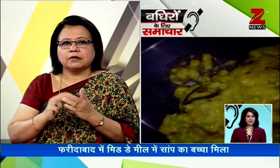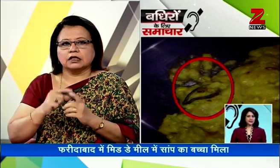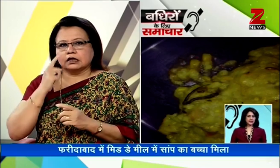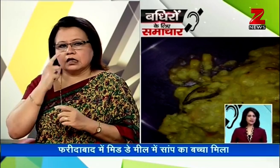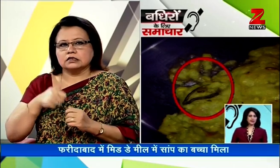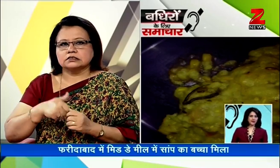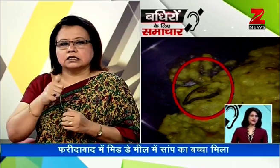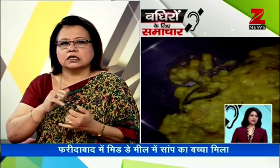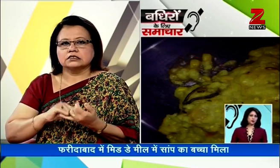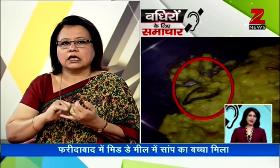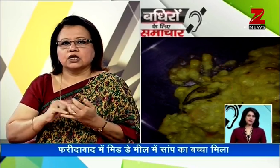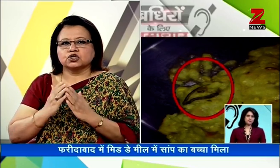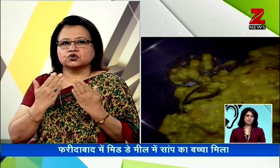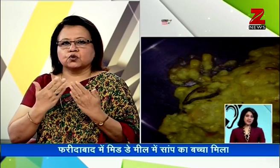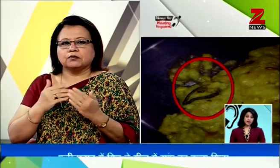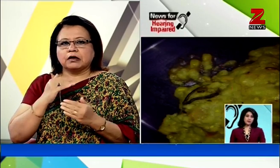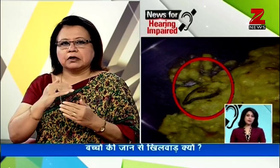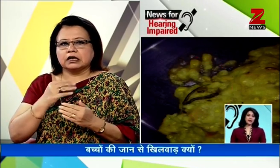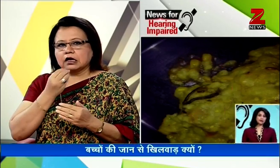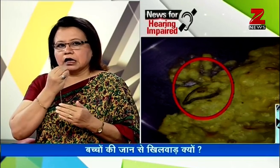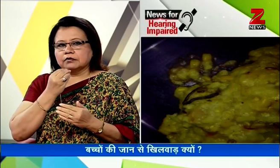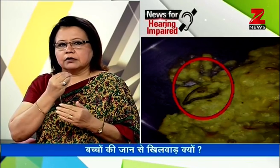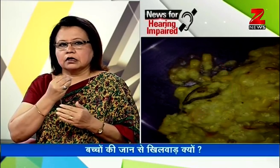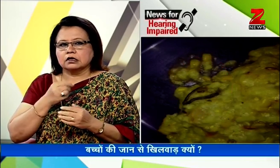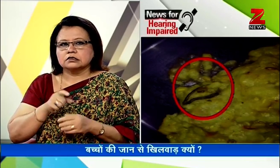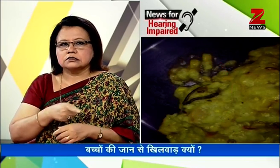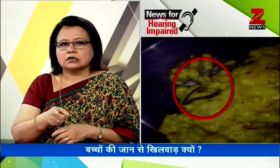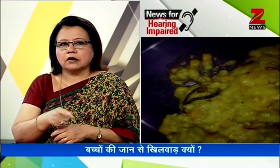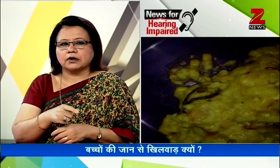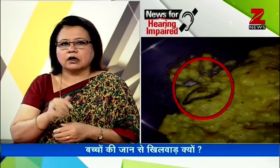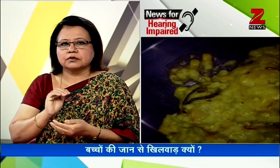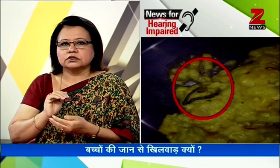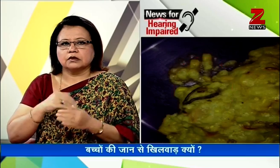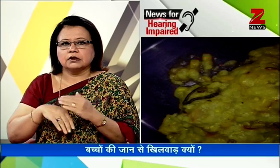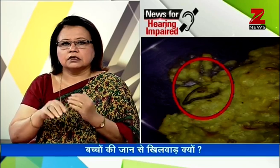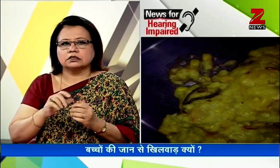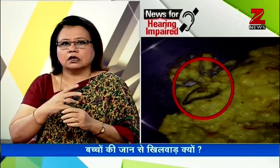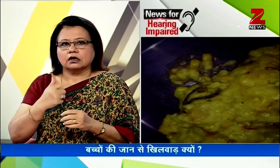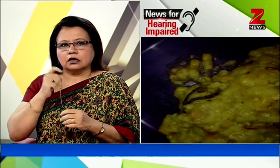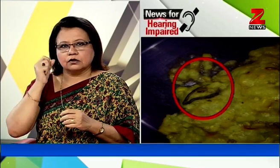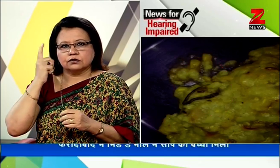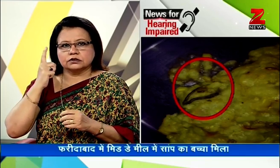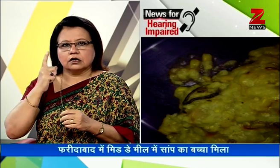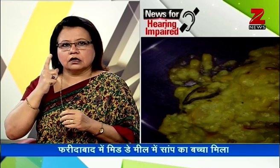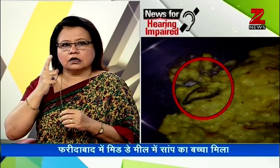फरीदाबाद के गर्ल्स सीनियर सेकेंडरी स्कूल में मिड डे मील में सांप का बच्चा मिलने से हड़कंप मच गया।